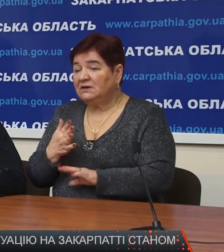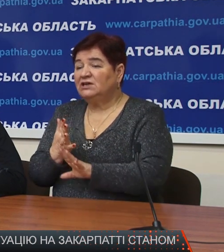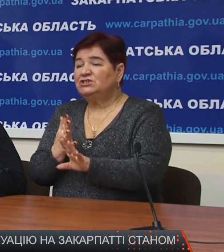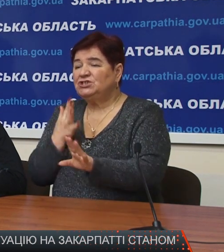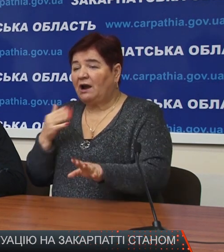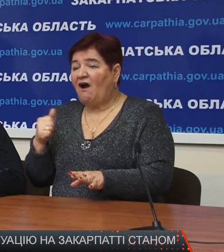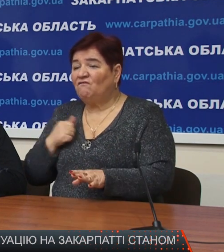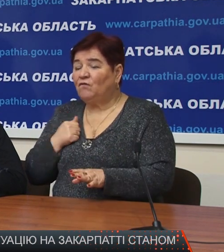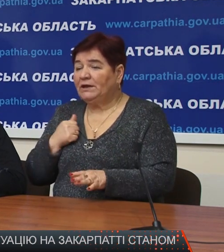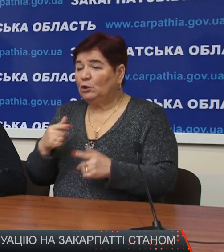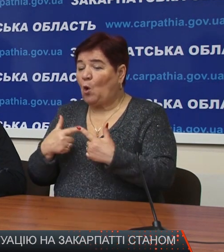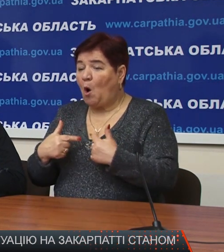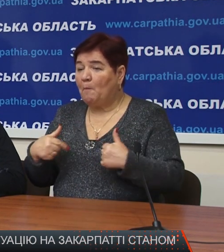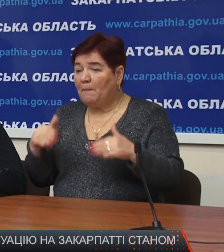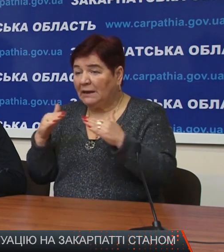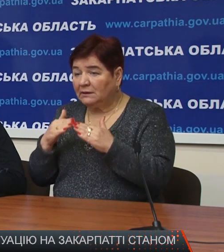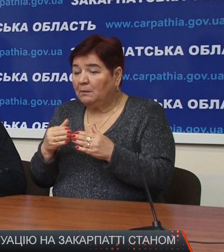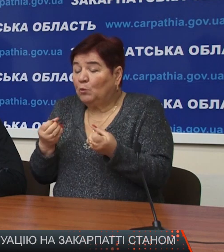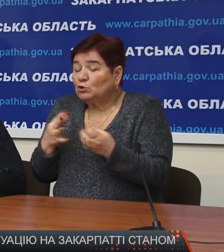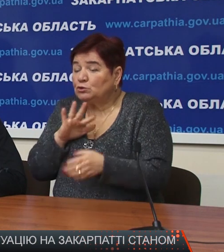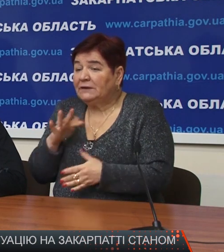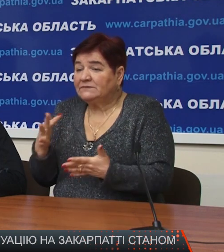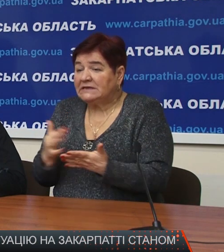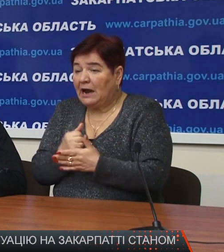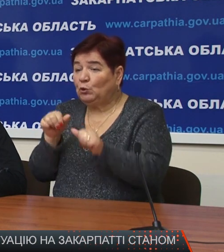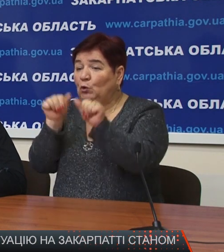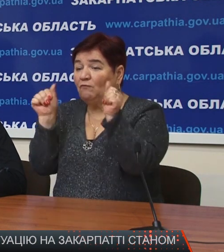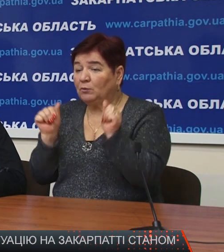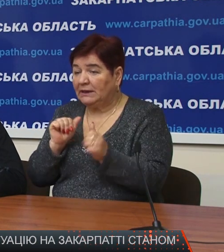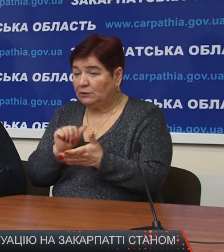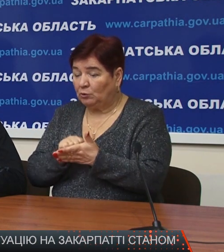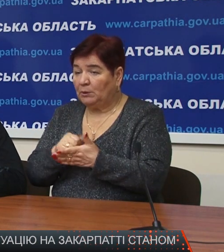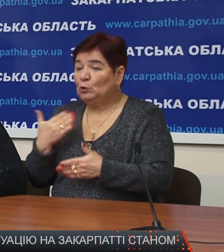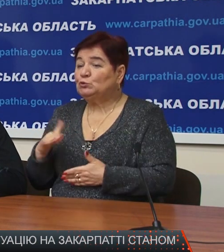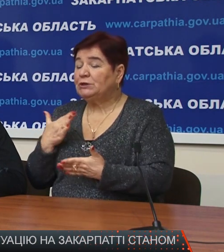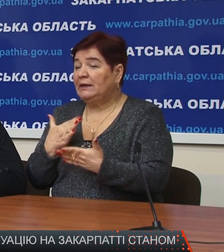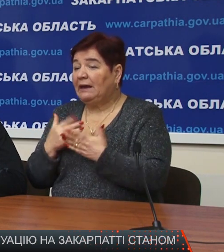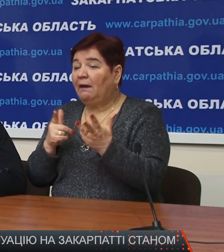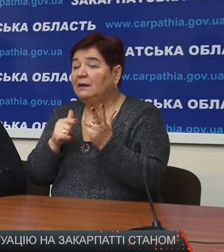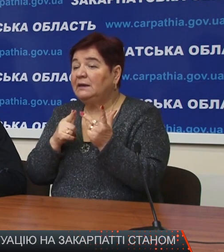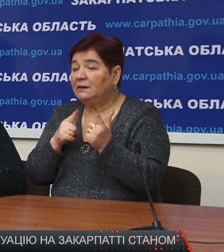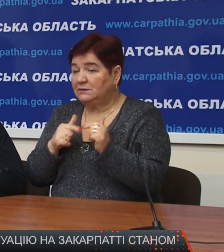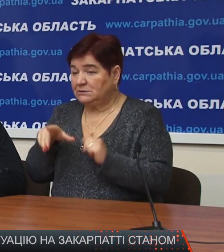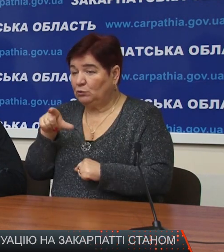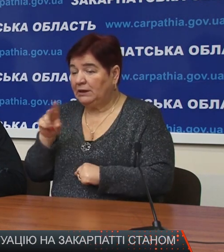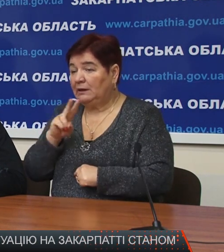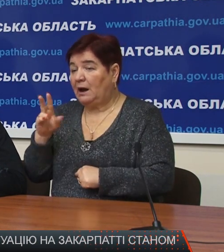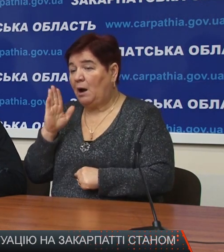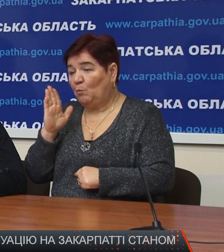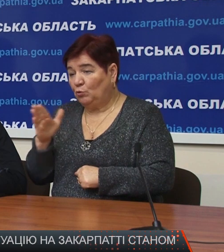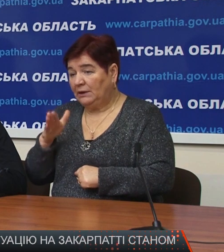нас не встигають їх просто оформляти. Тому вже маємо певну кількість людей, яка вже буде йти на